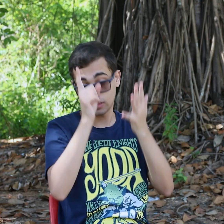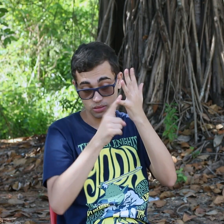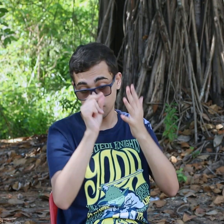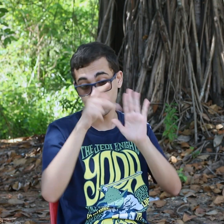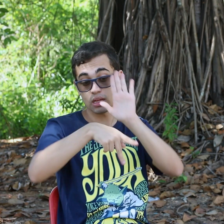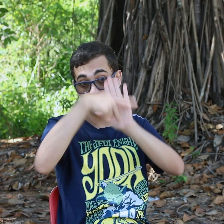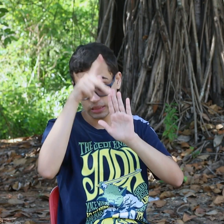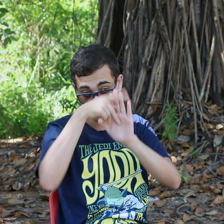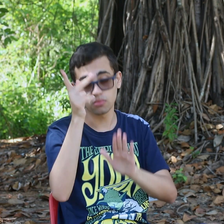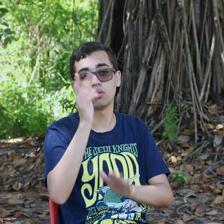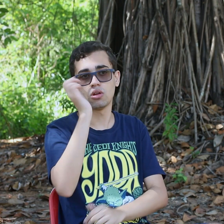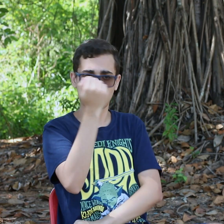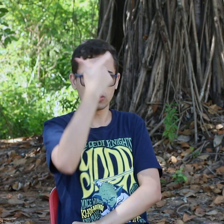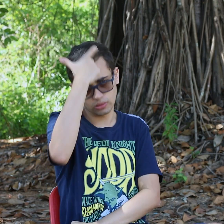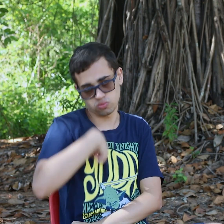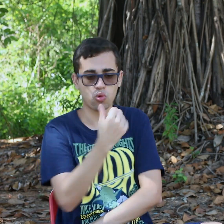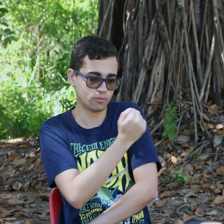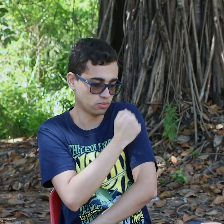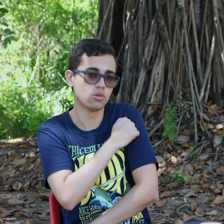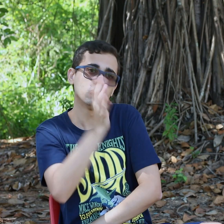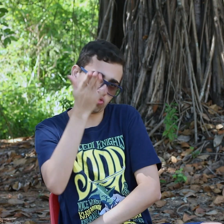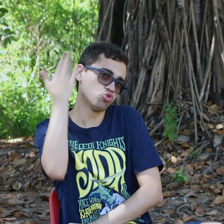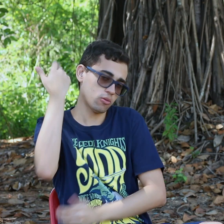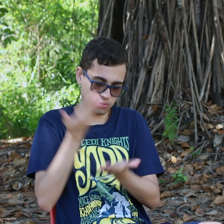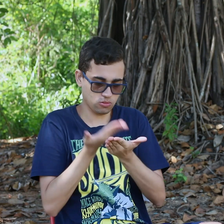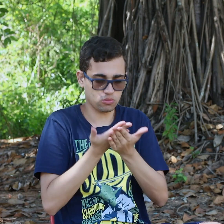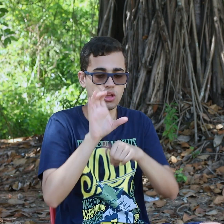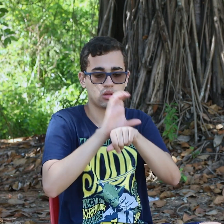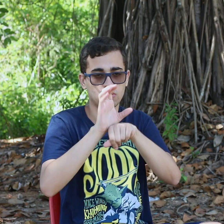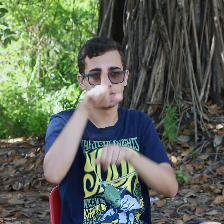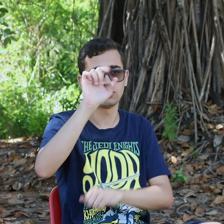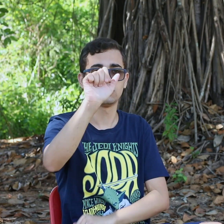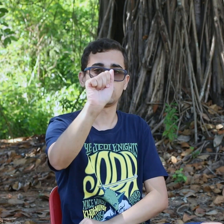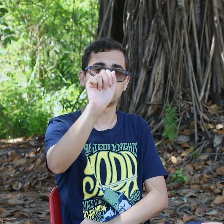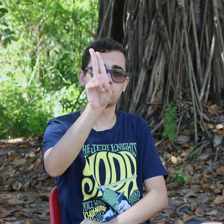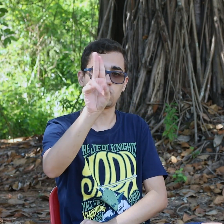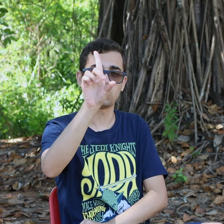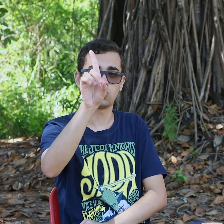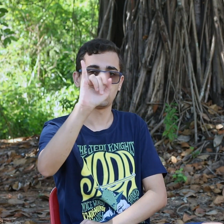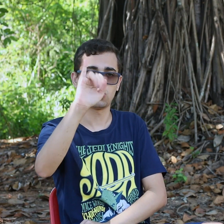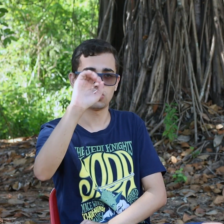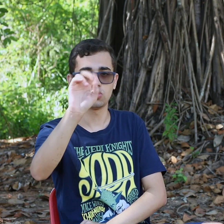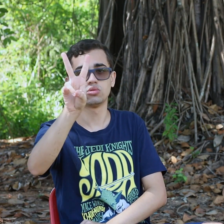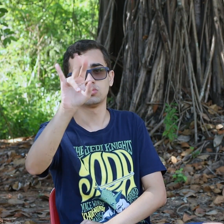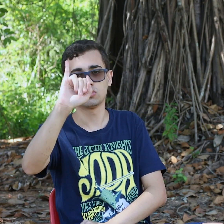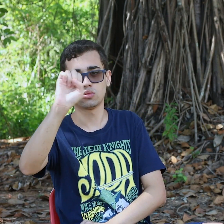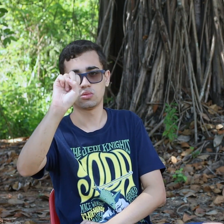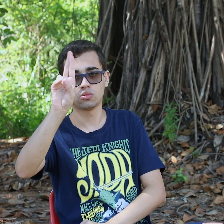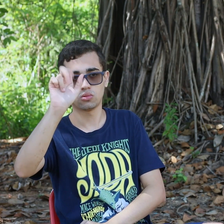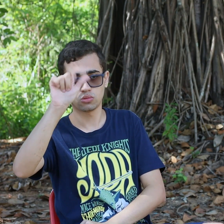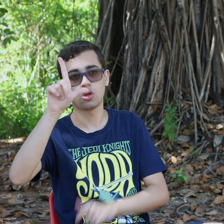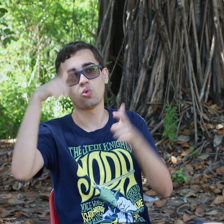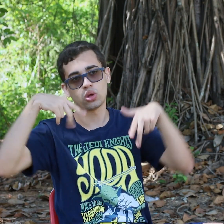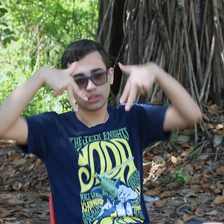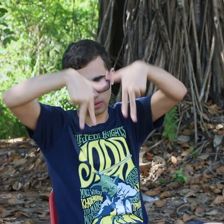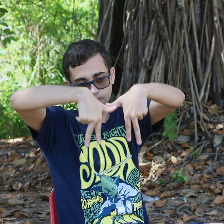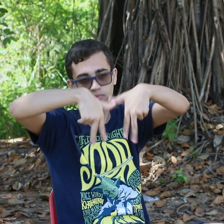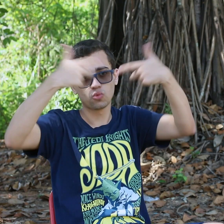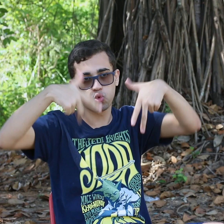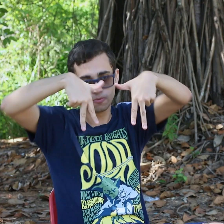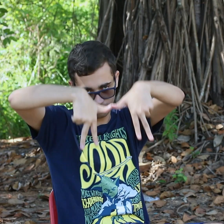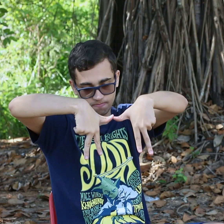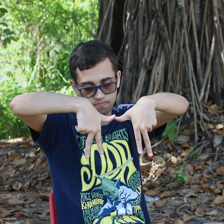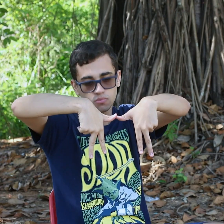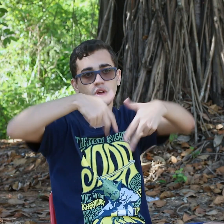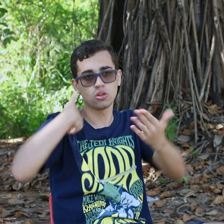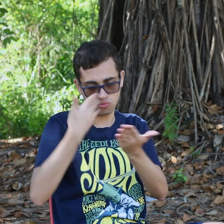mais vezes. Tem também o projeto, por exemplo, eu fui aluno do curso de audiovisual,